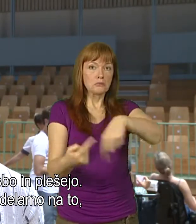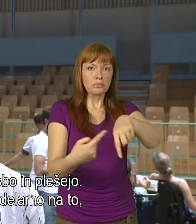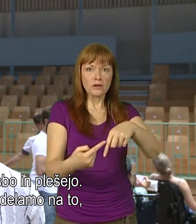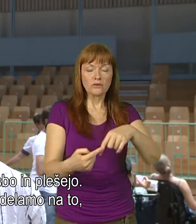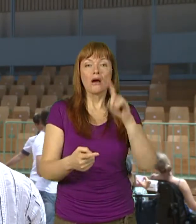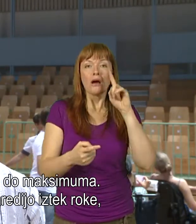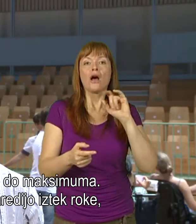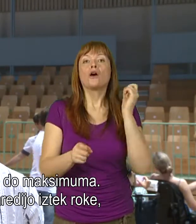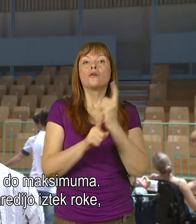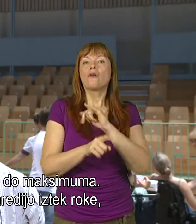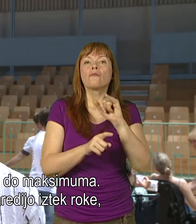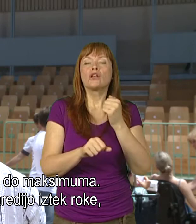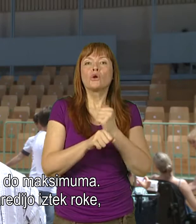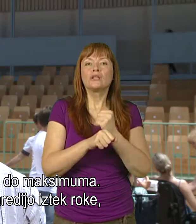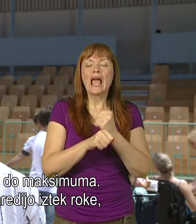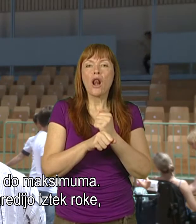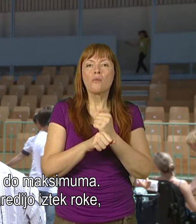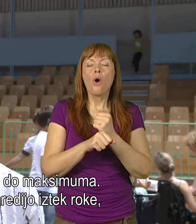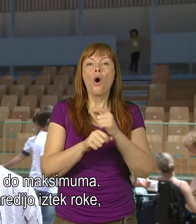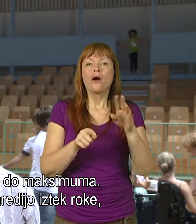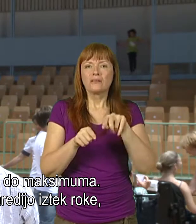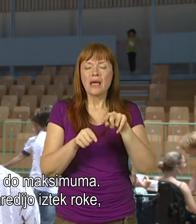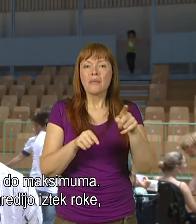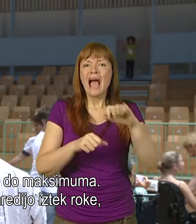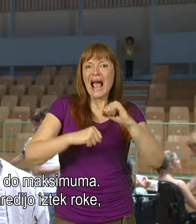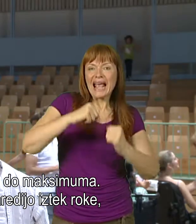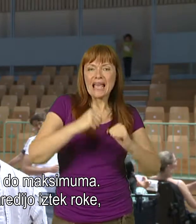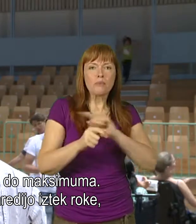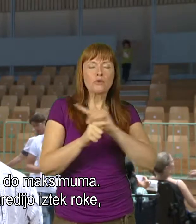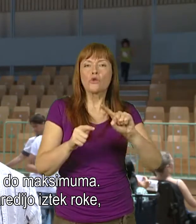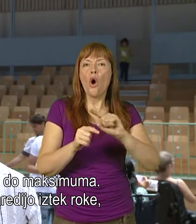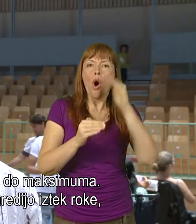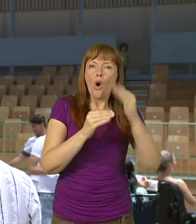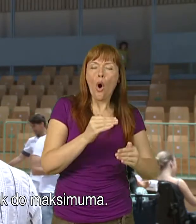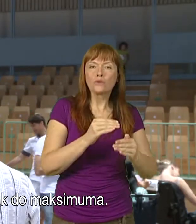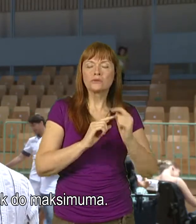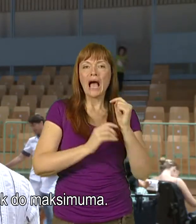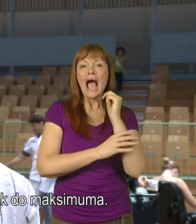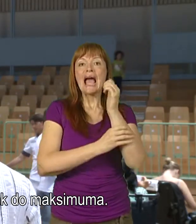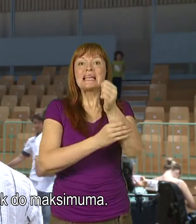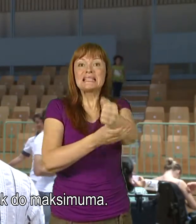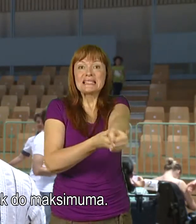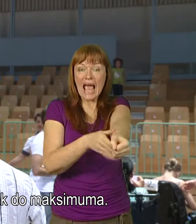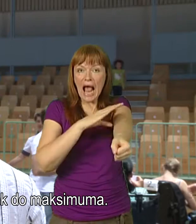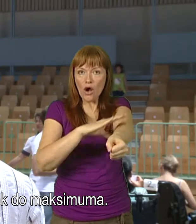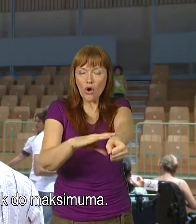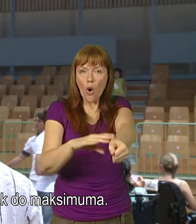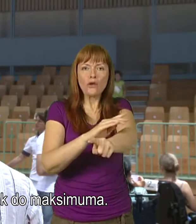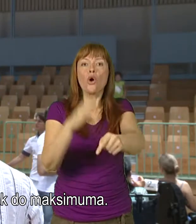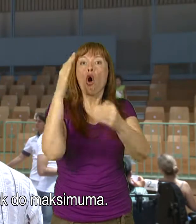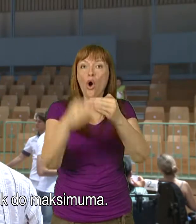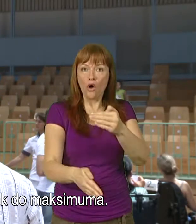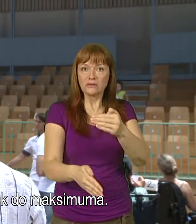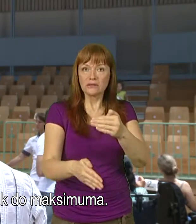na to, da naredijo gib do maksimuma. Se pravi, da naredi iztek roke, ne neki na pol, ampak ga naredi res do maksimuma.